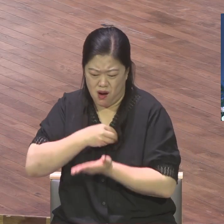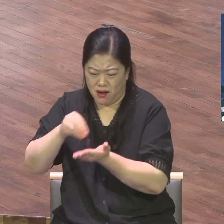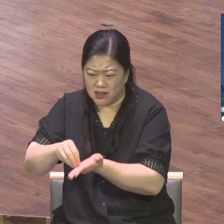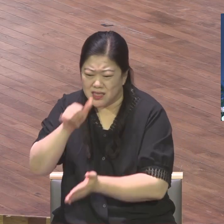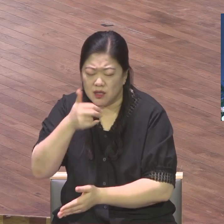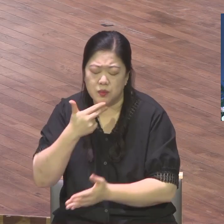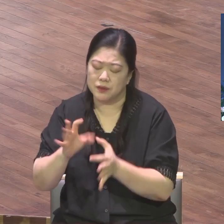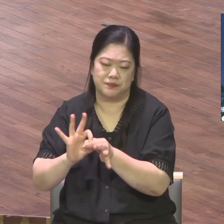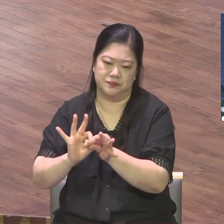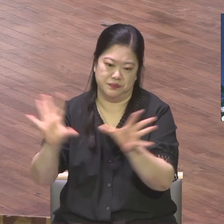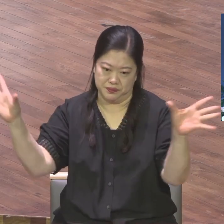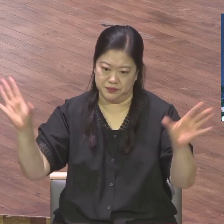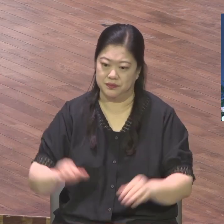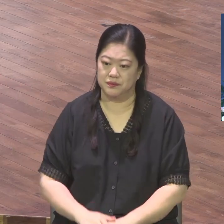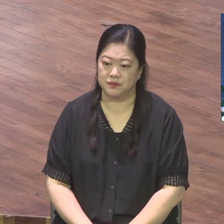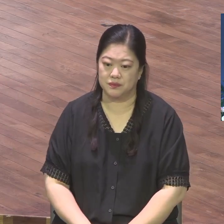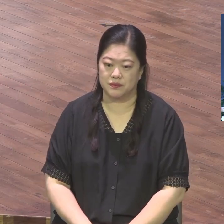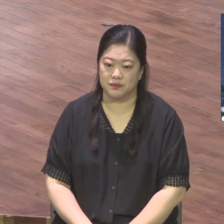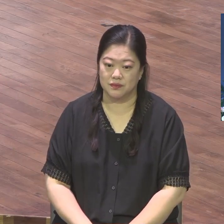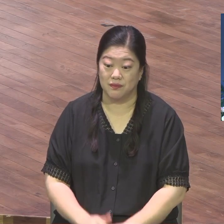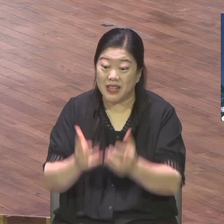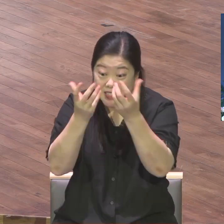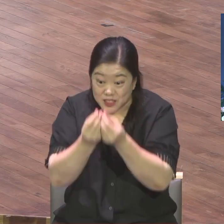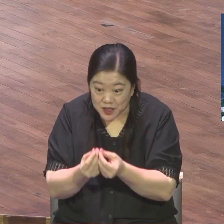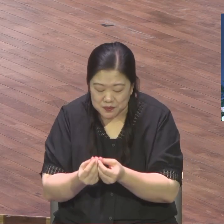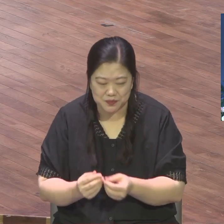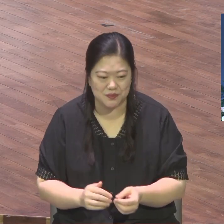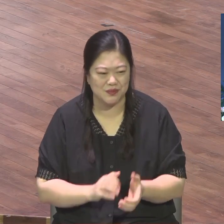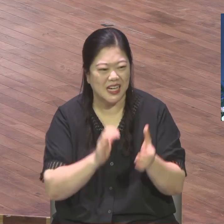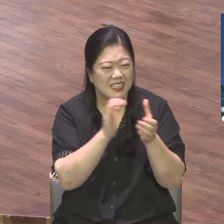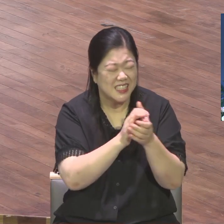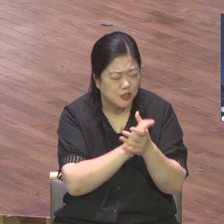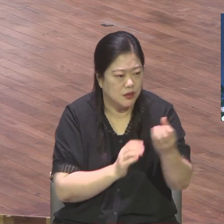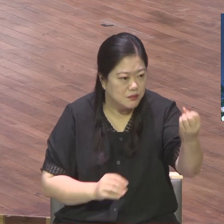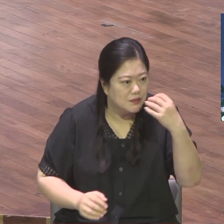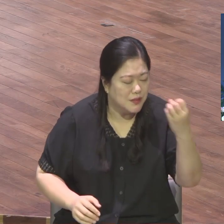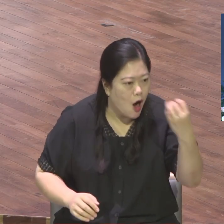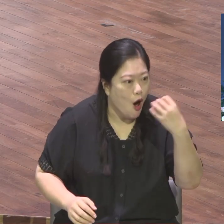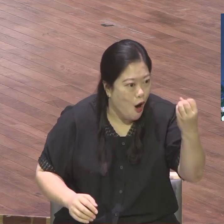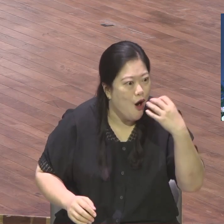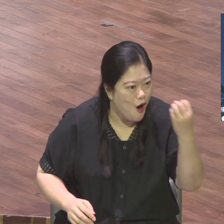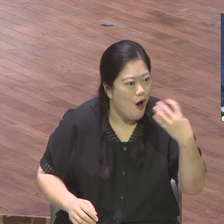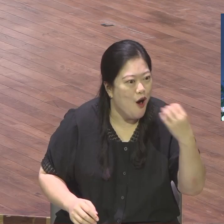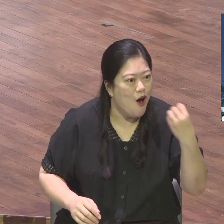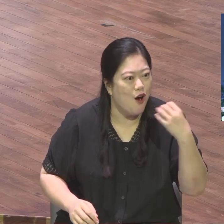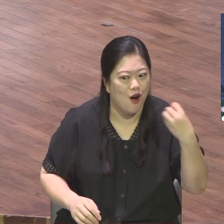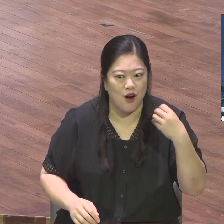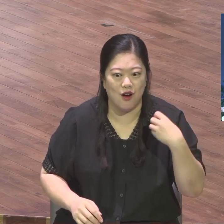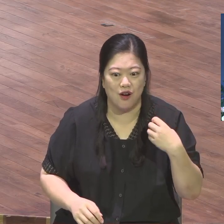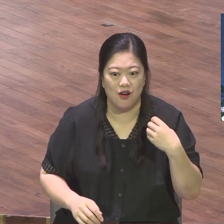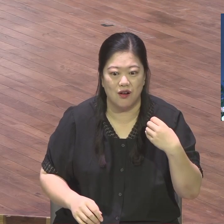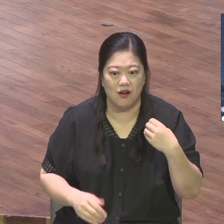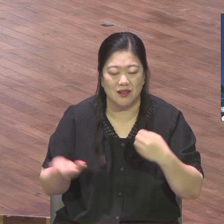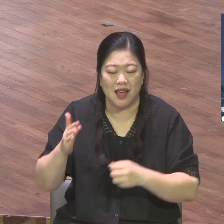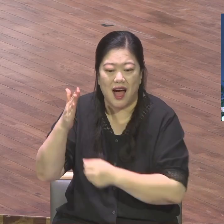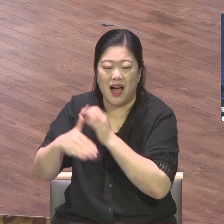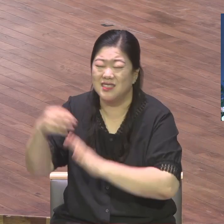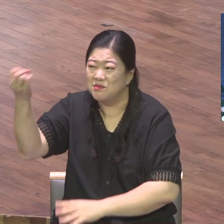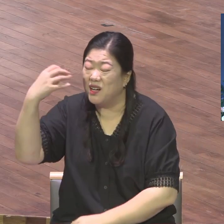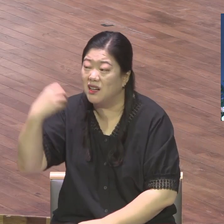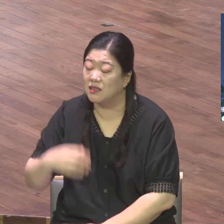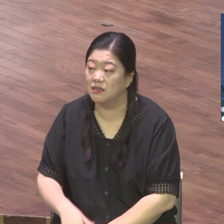사람 말은 잘 들으면서, 하나님이 내게만 들려주는 세미한 음성이 있습니다. 예배 시간에 찬송